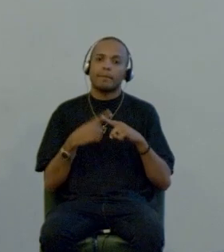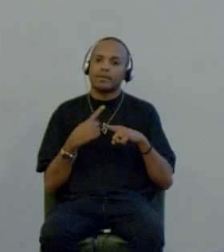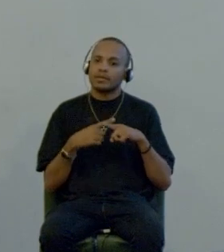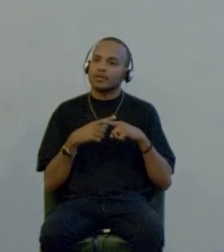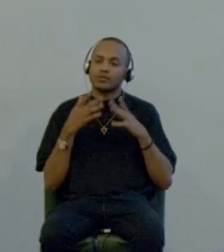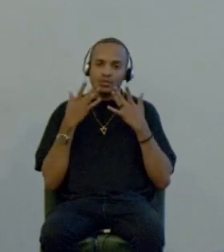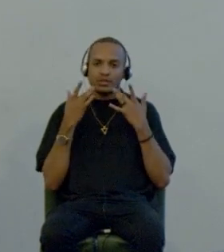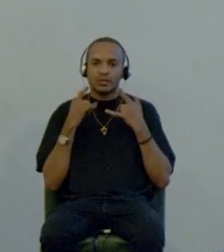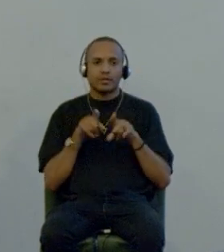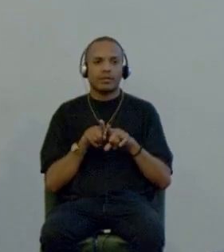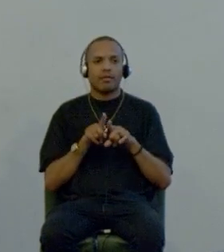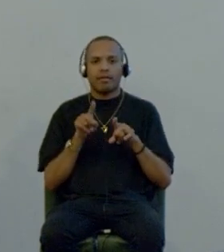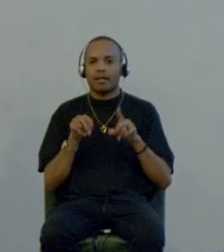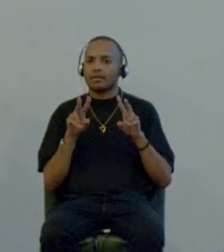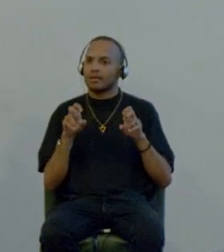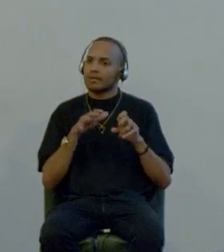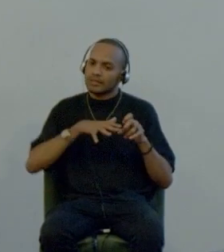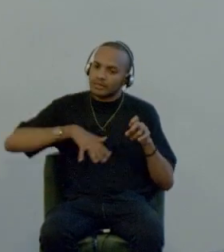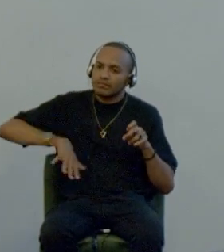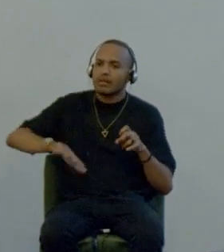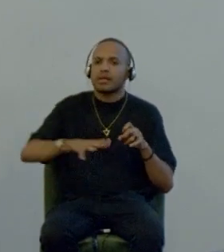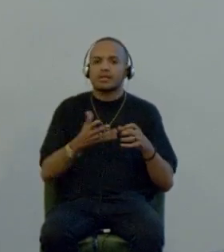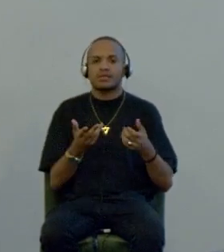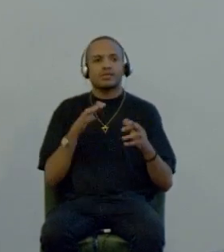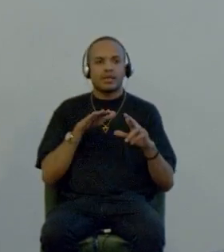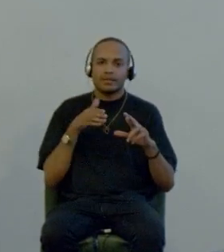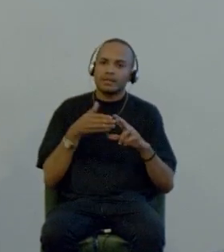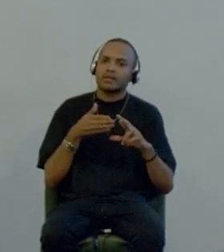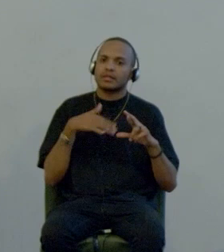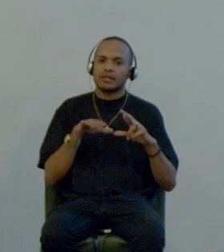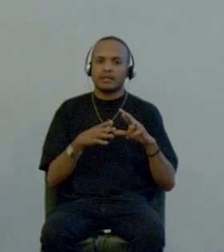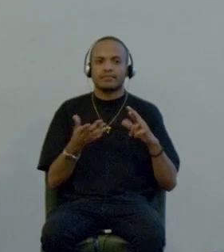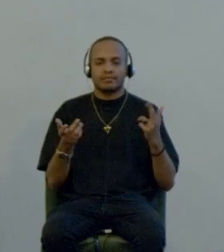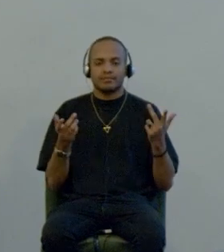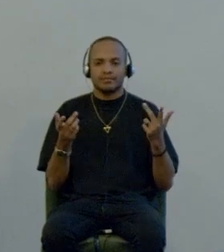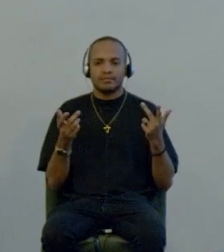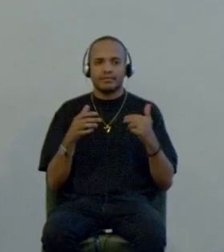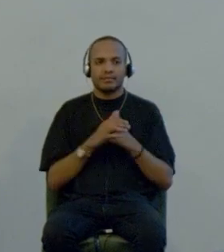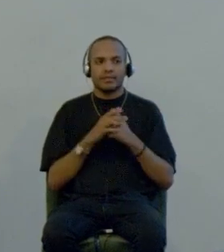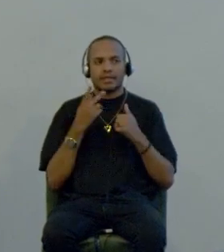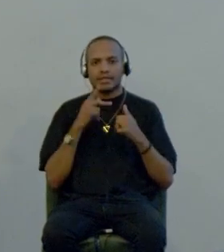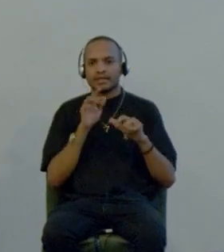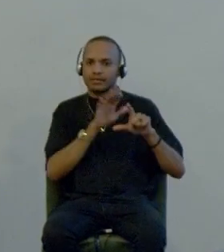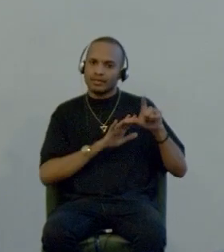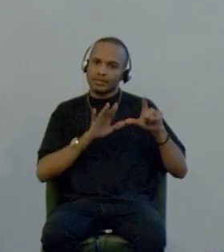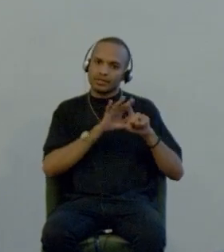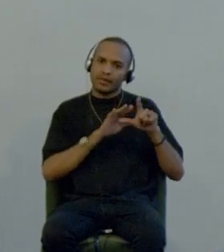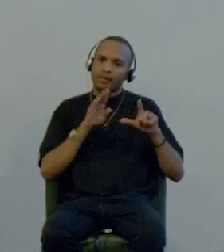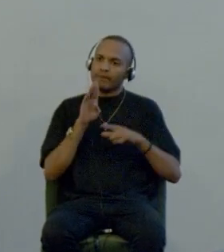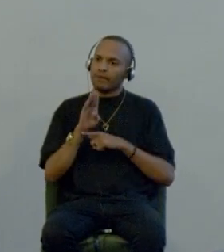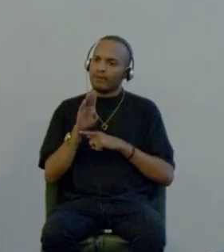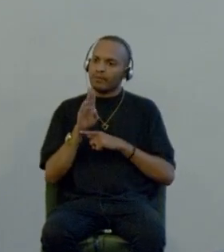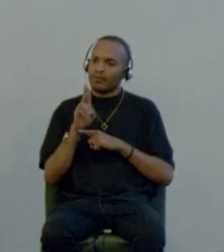c'est aussi une question de représentation de l'espace. Donc là, c'était l'image que Bruno Latour a prise de l'avion,